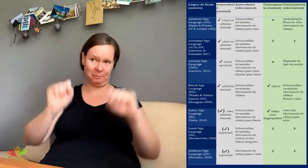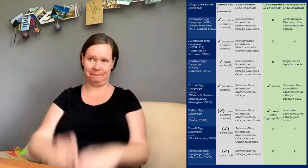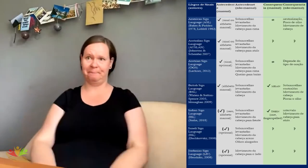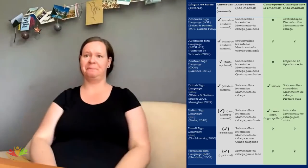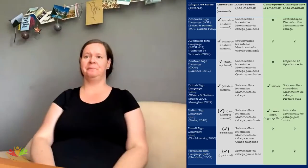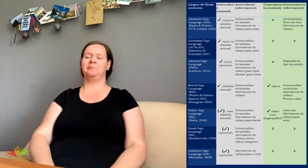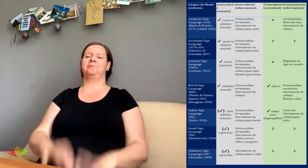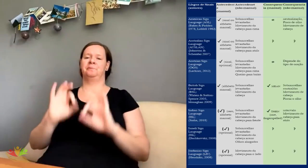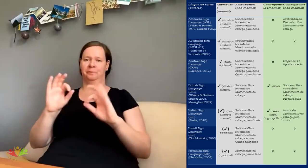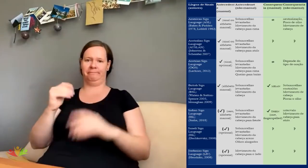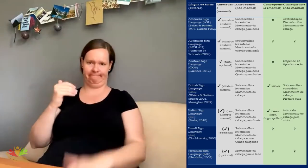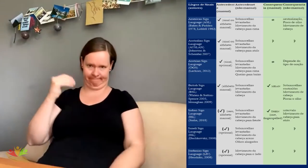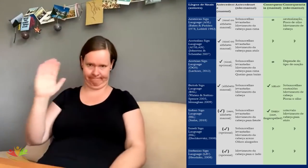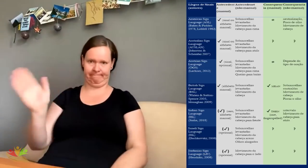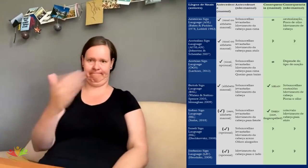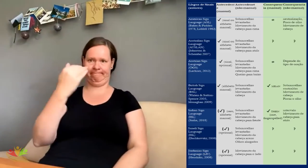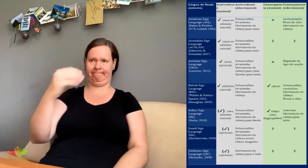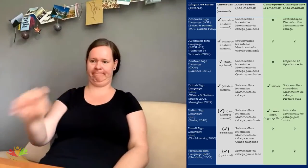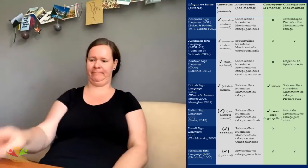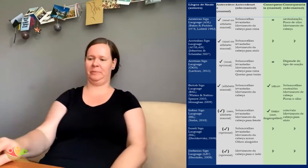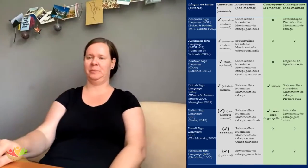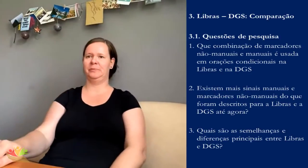mais estáveis.